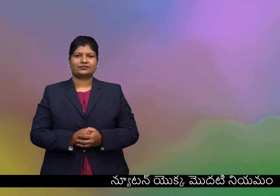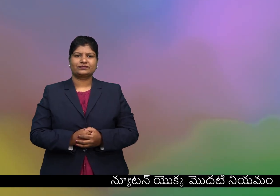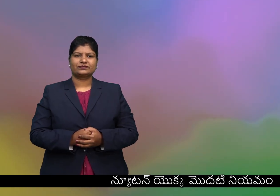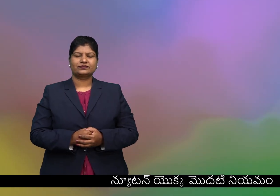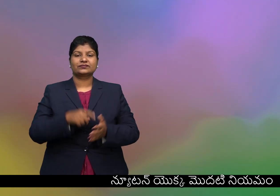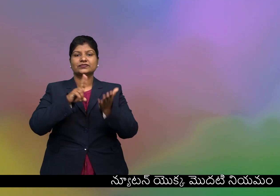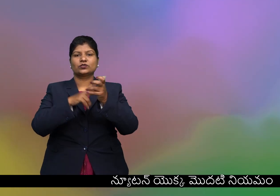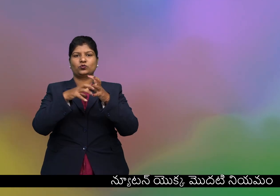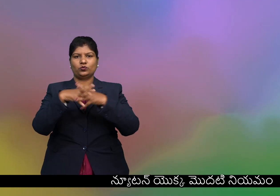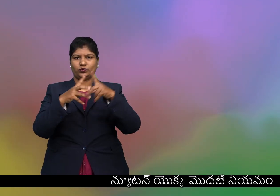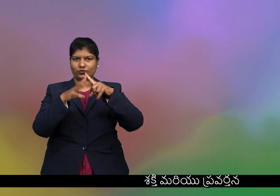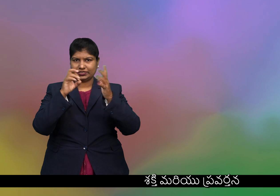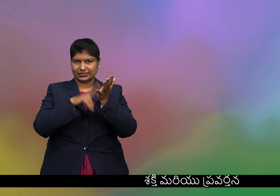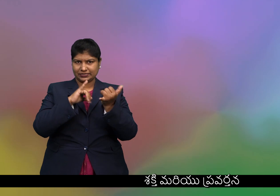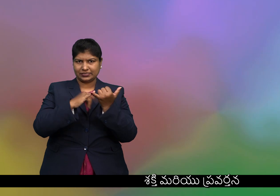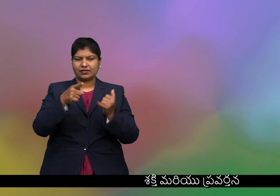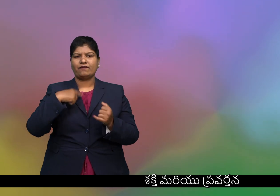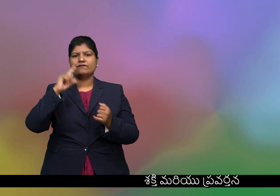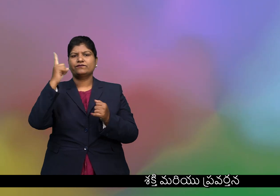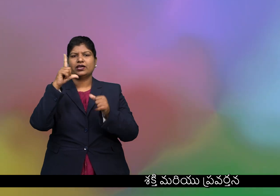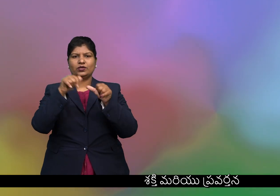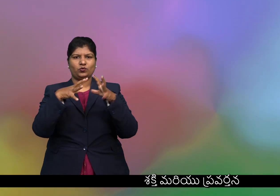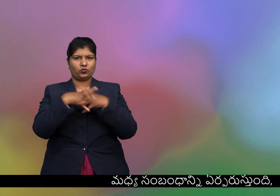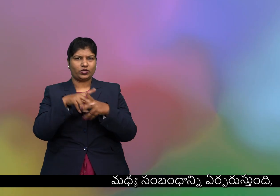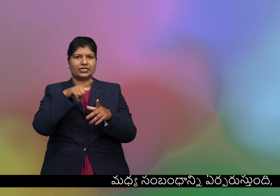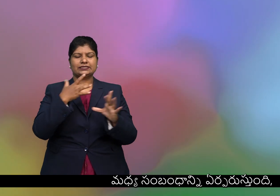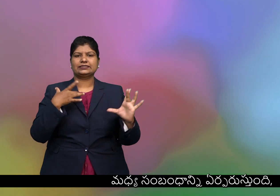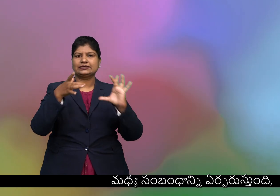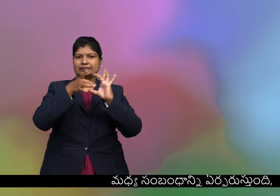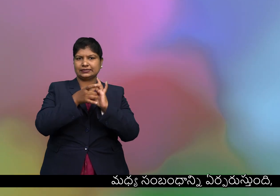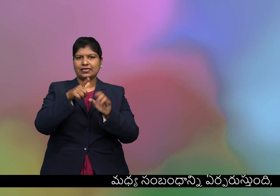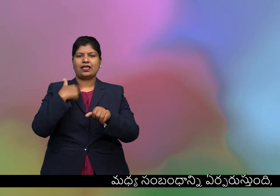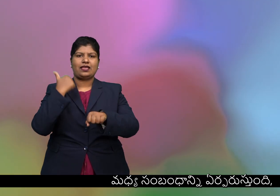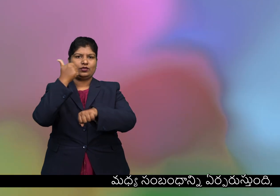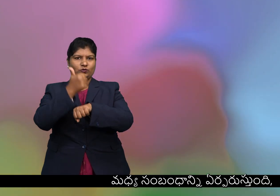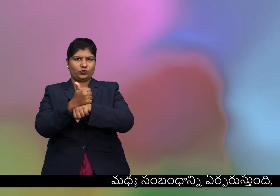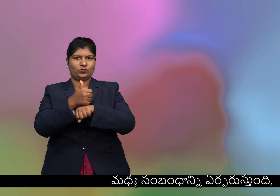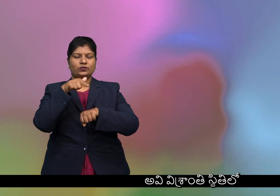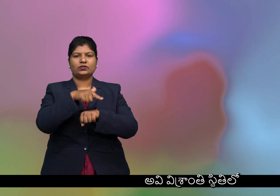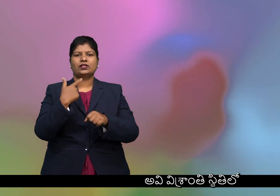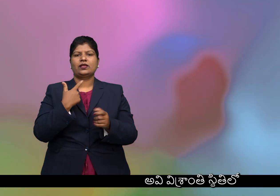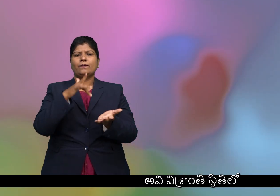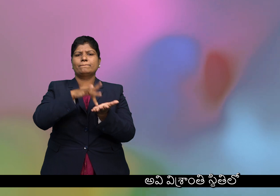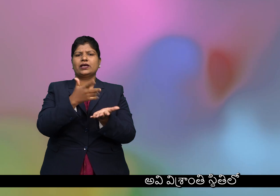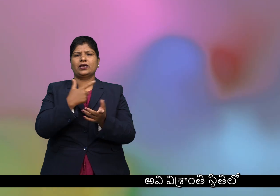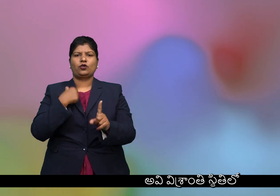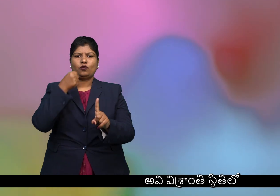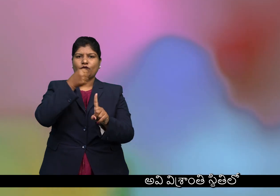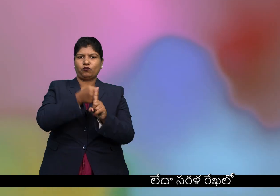న్యూటన్ యొక్క మొదటి నియమం శక్తి మరియు ప్రవర్తన మధ్య సంబంధాన్ని ఏర్పరుస్తుంది. అవి విశ్రాంతి స్థితిలో